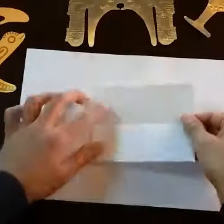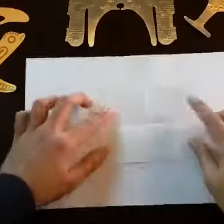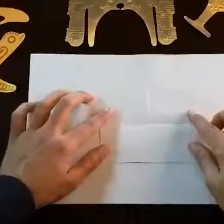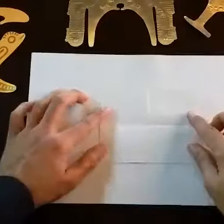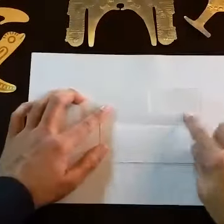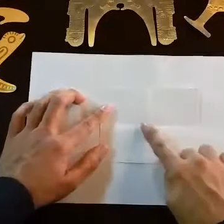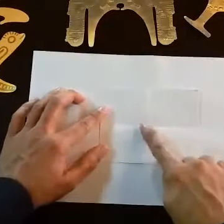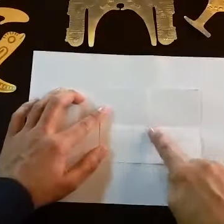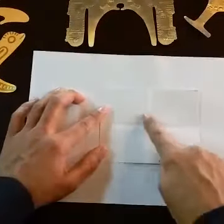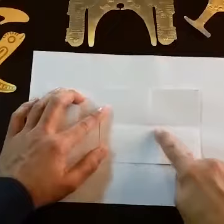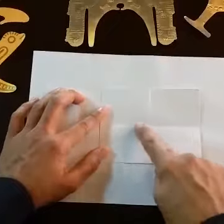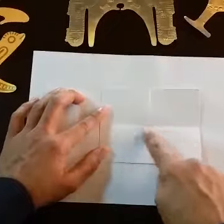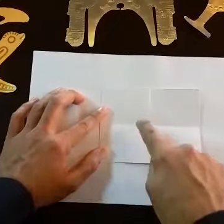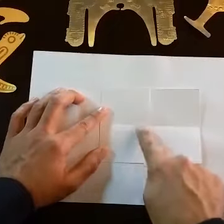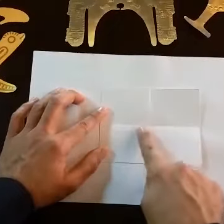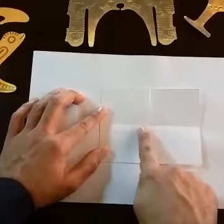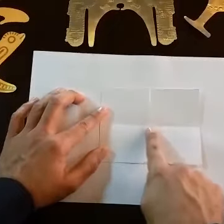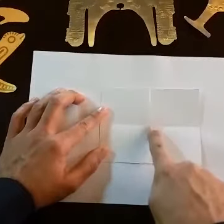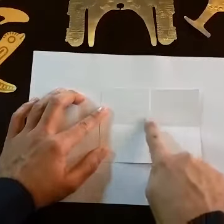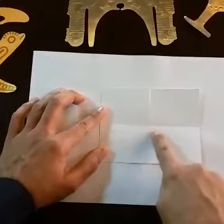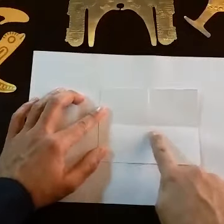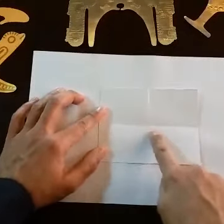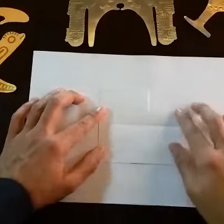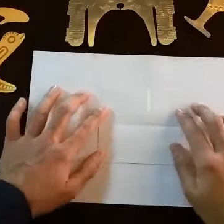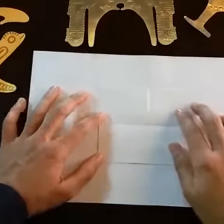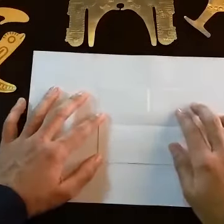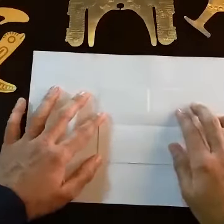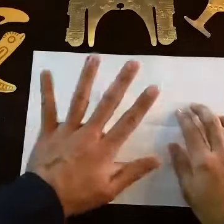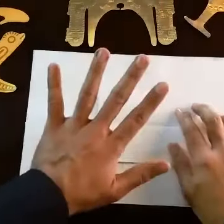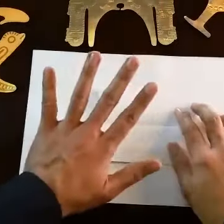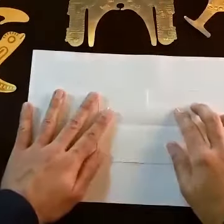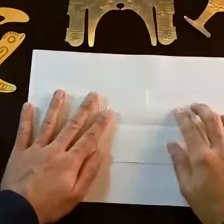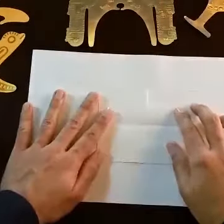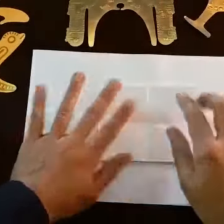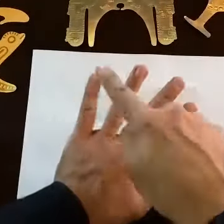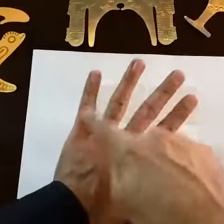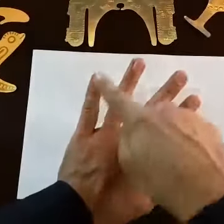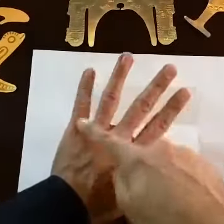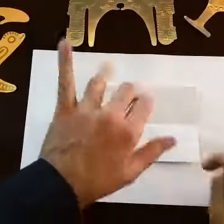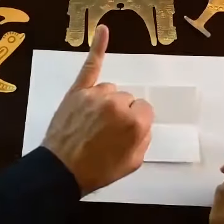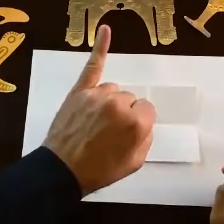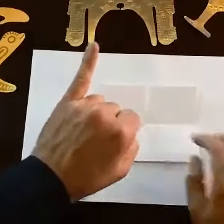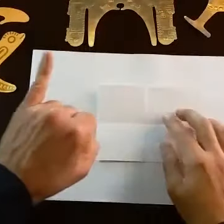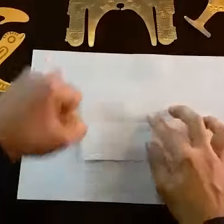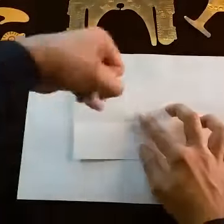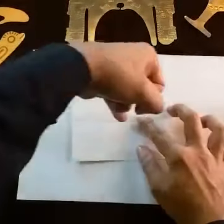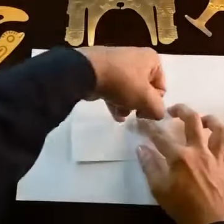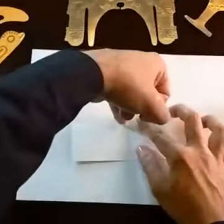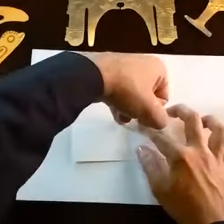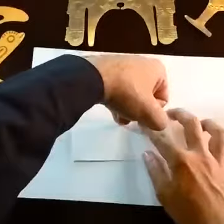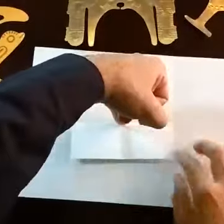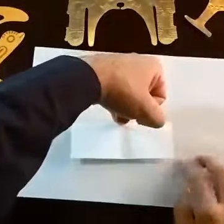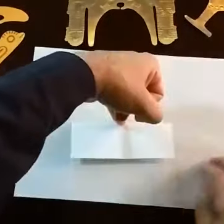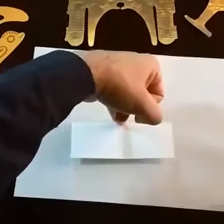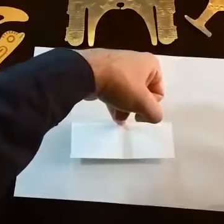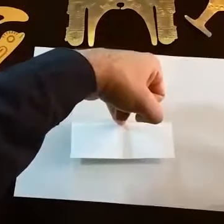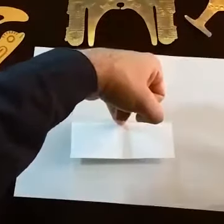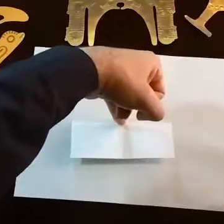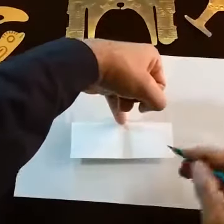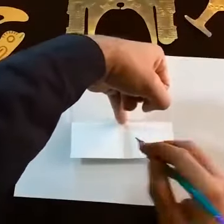vertical y horizontal nos servirán de referencia. Utiliza tu mano y el dedo meñique para dibujar